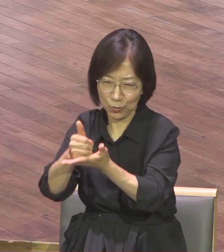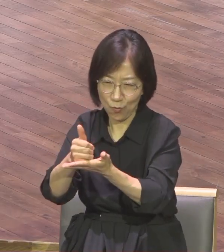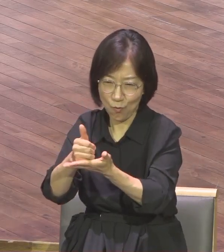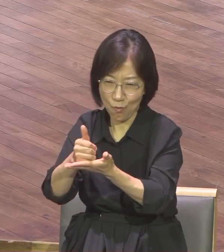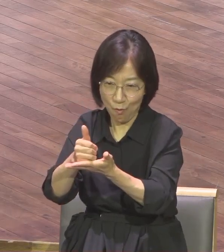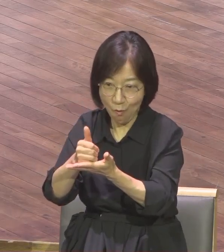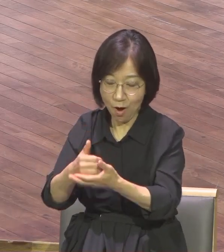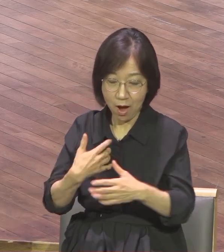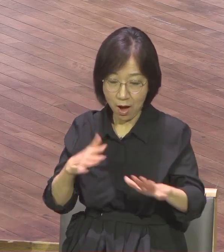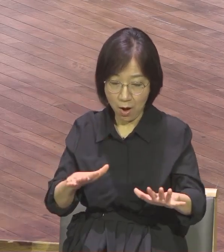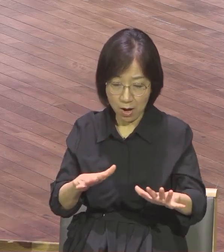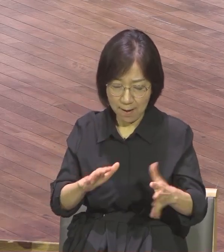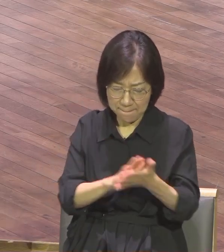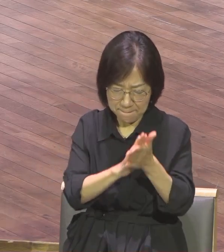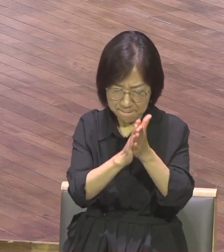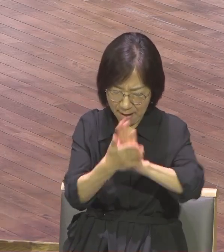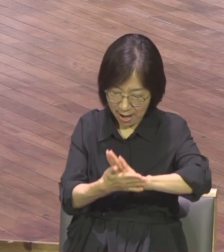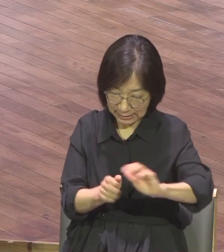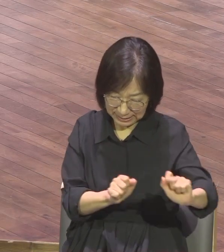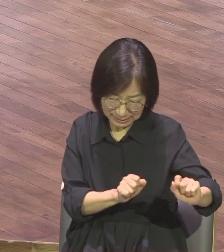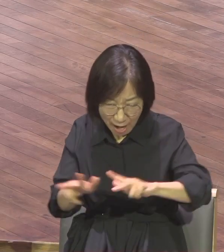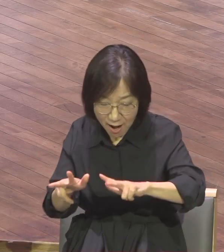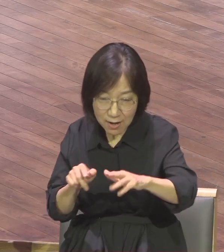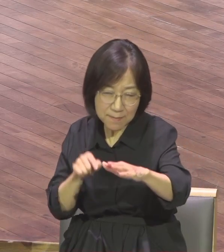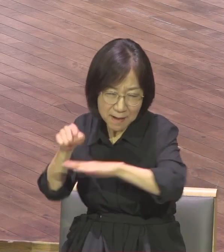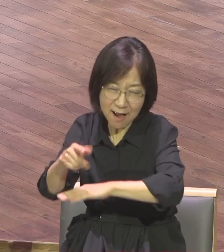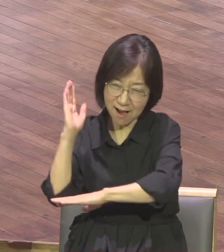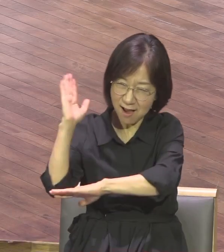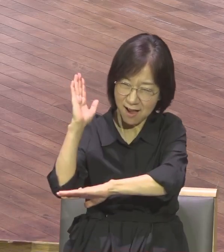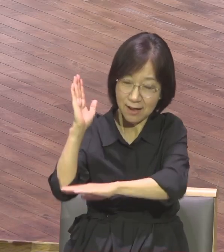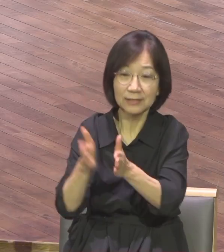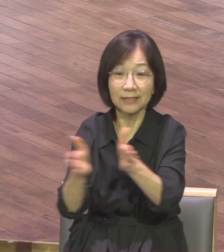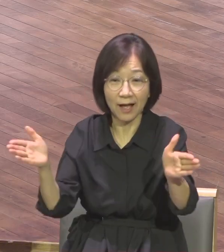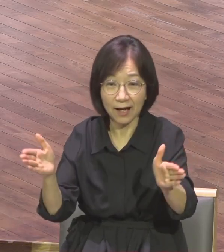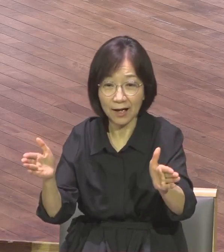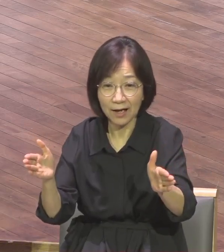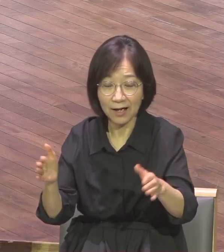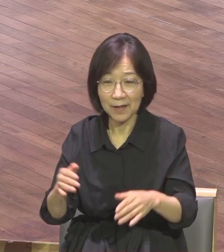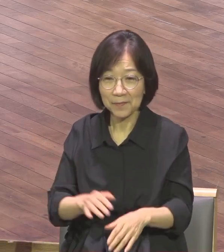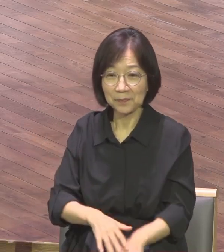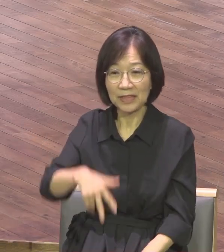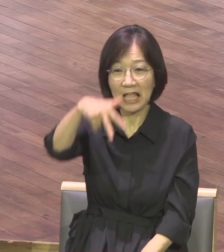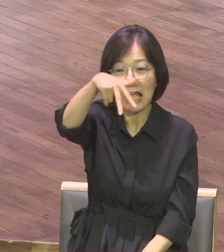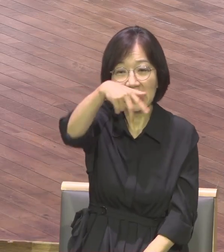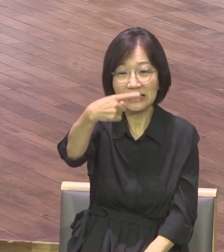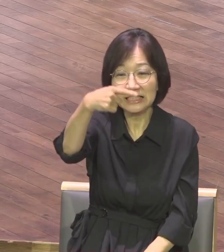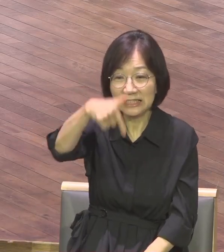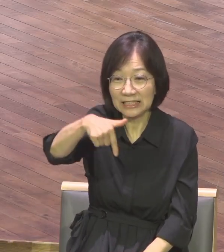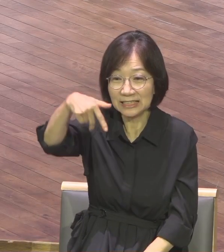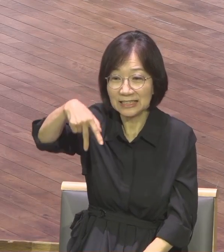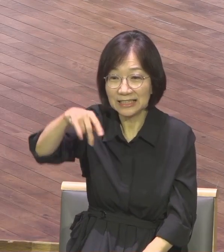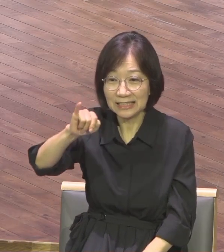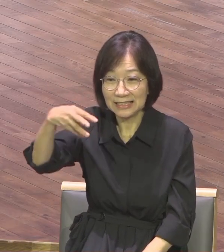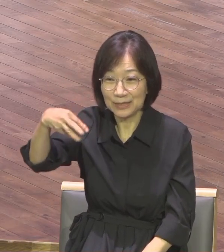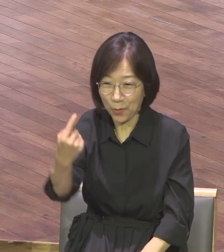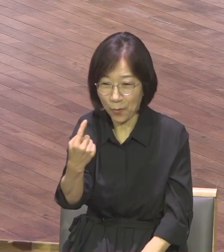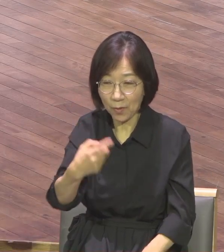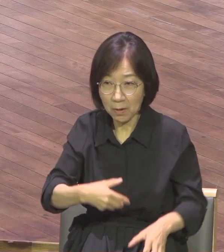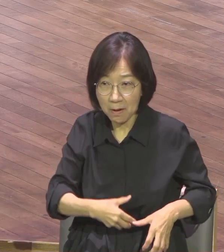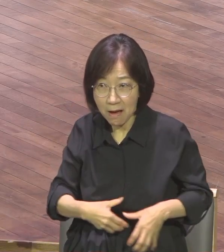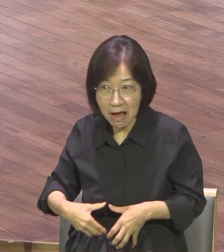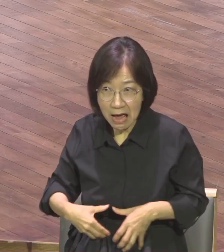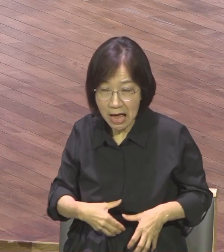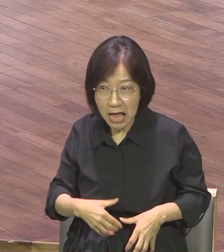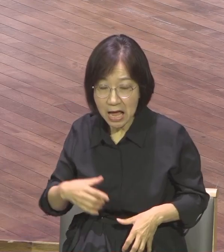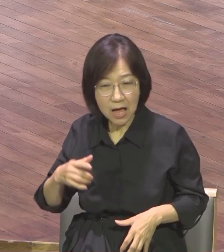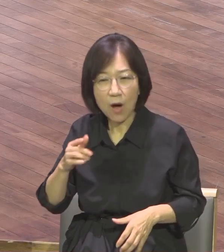사람이요, 성격이요, 우유부다라고 하는 건지 안 하는 건지, 믿는 건지 안 믿는 건지, 그런